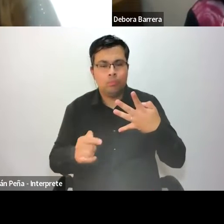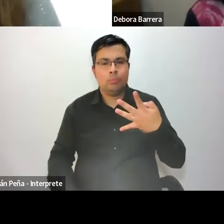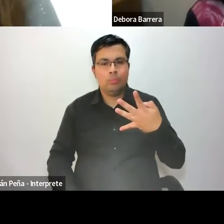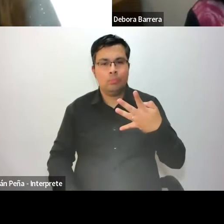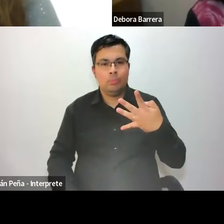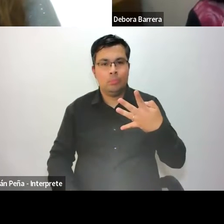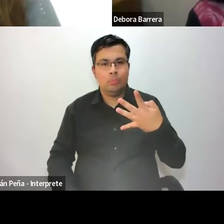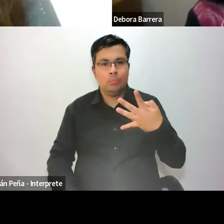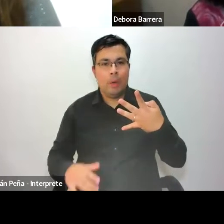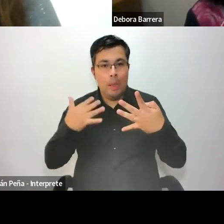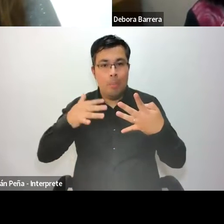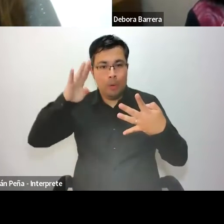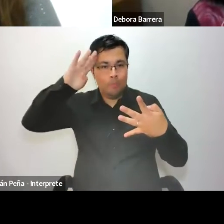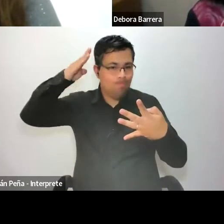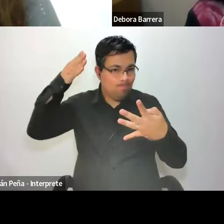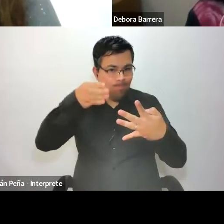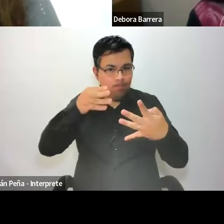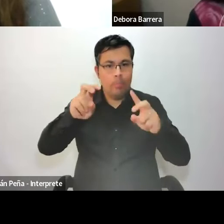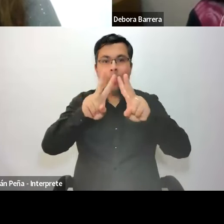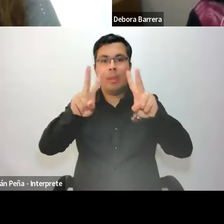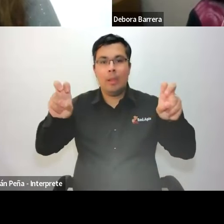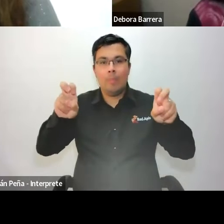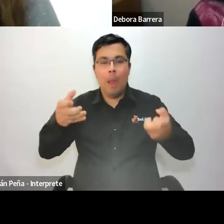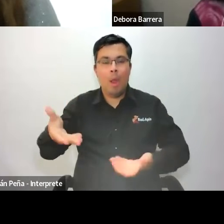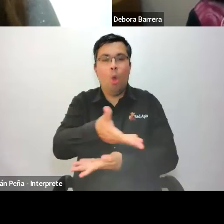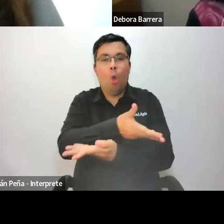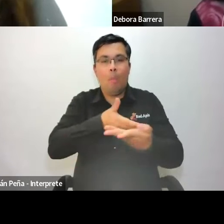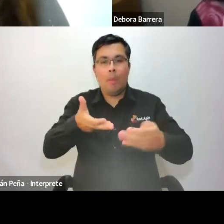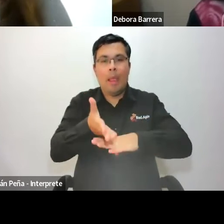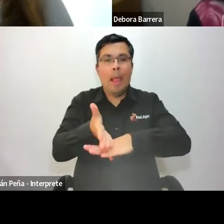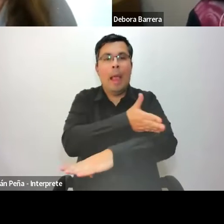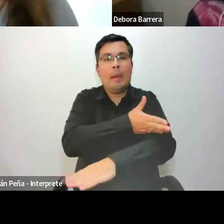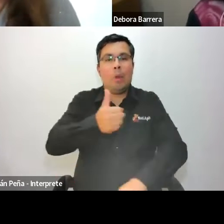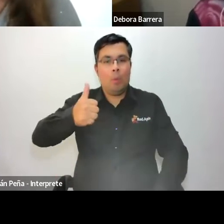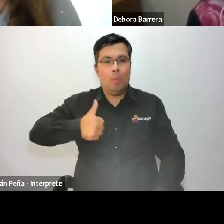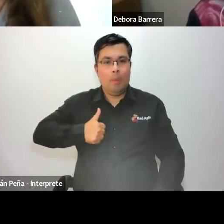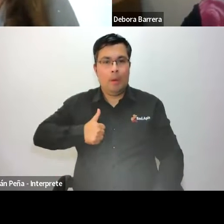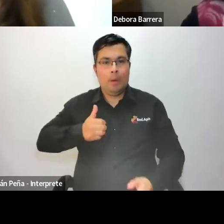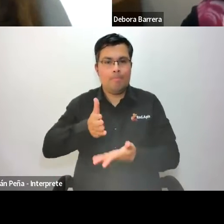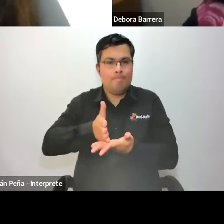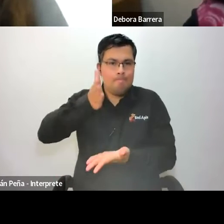el reglamento de convivencia antes de aplicar medidas disciplinarias?